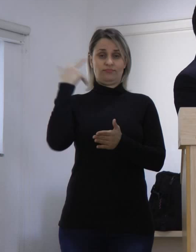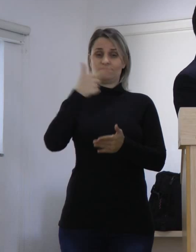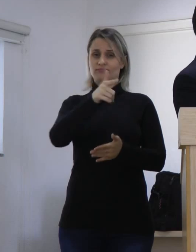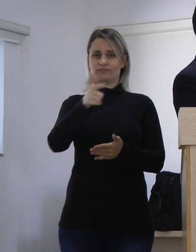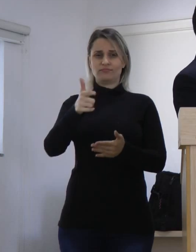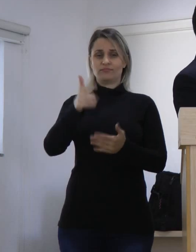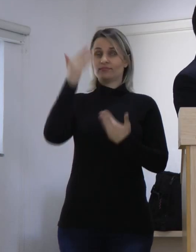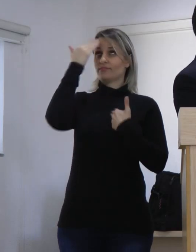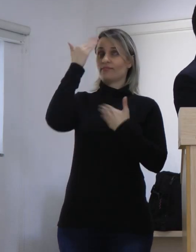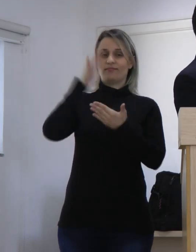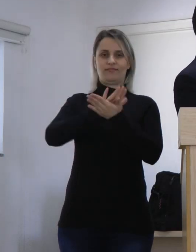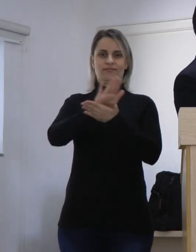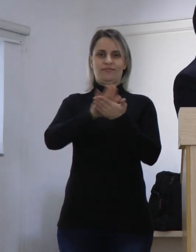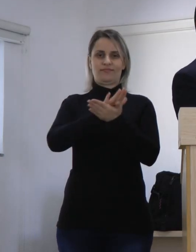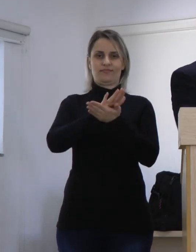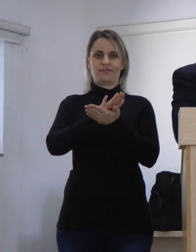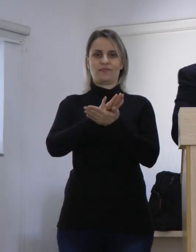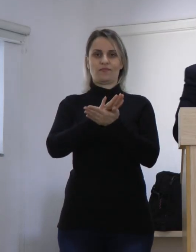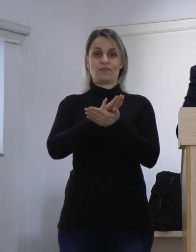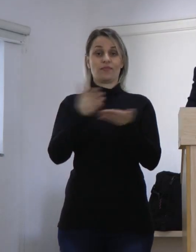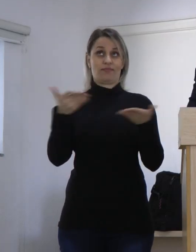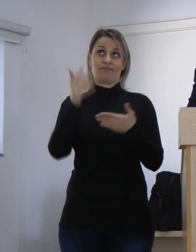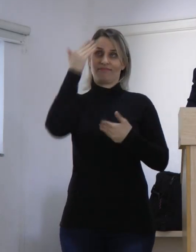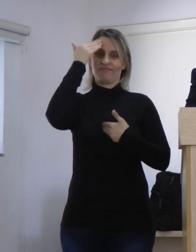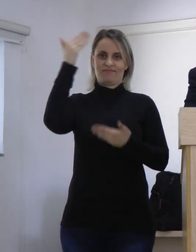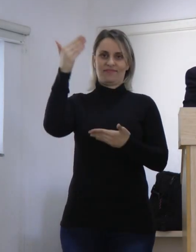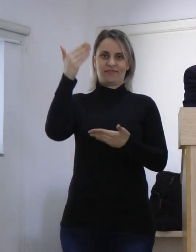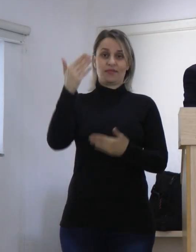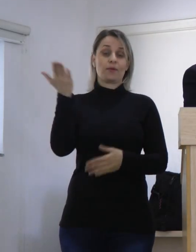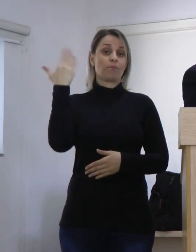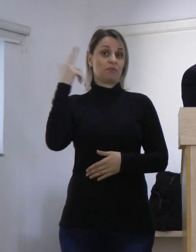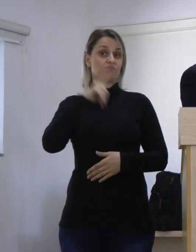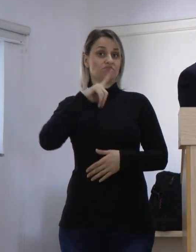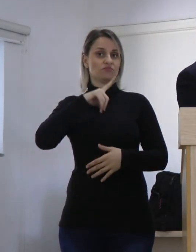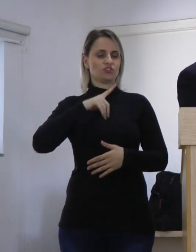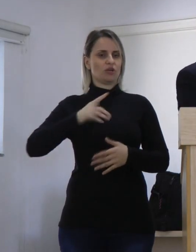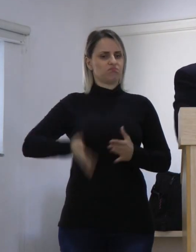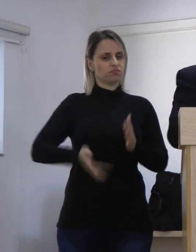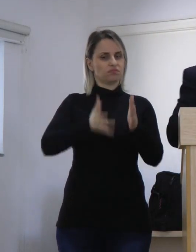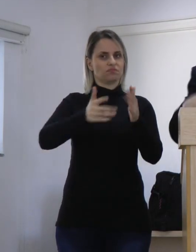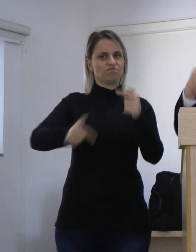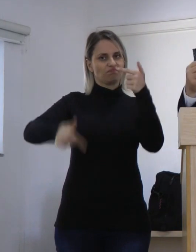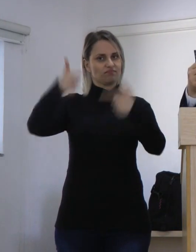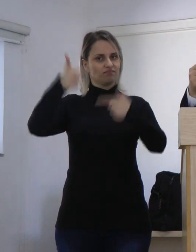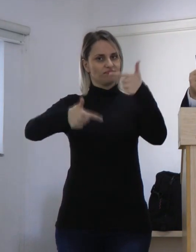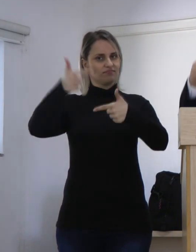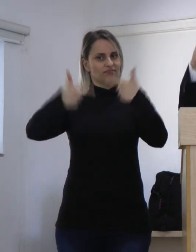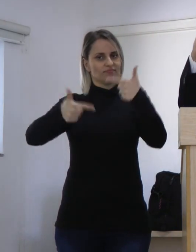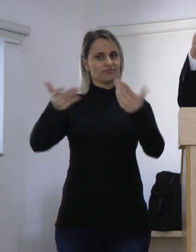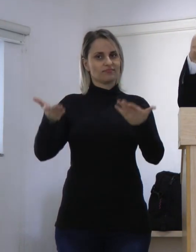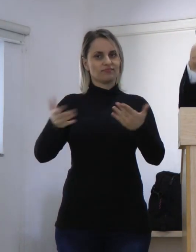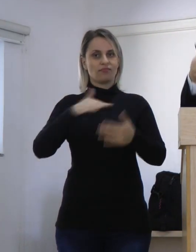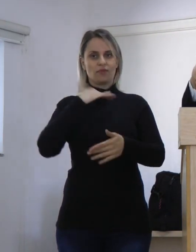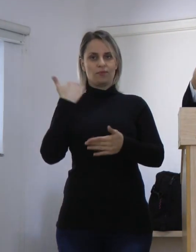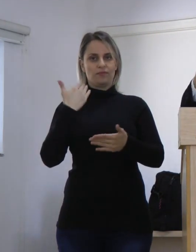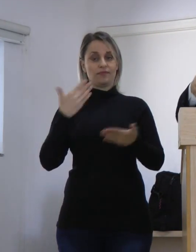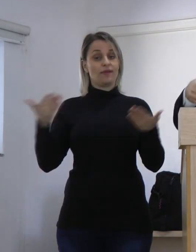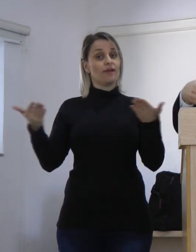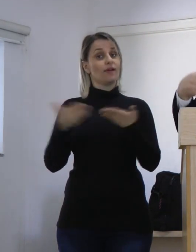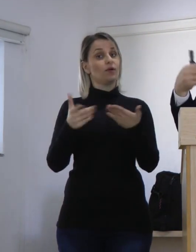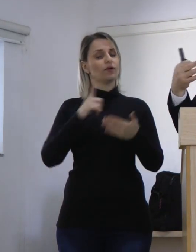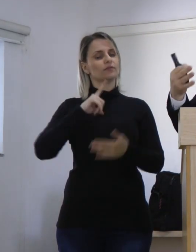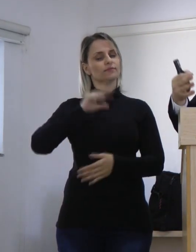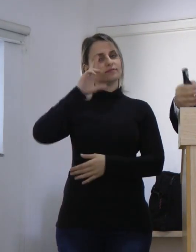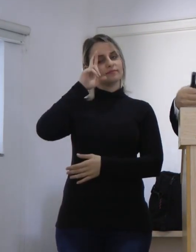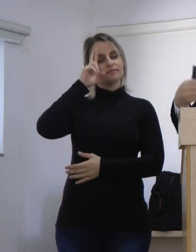religioso, não é? Promovendo guerras, mortes. Agora o racionalismo espiritualista, né?